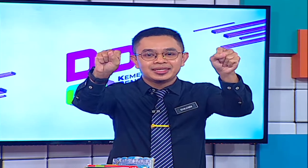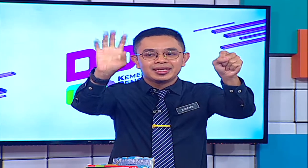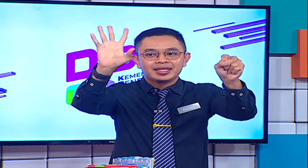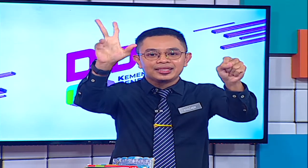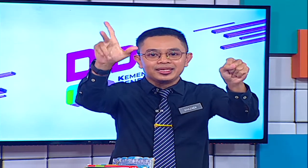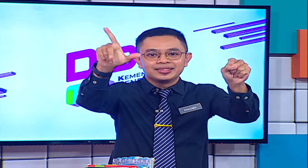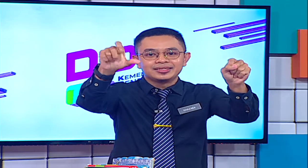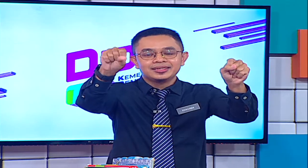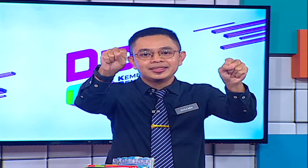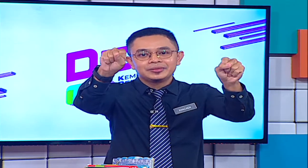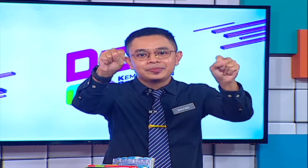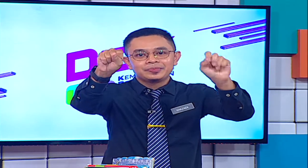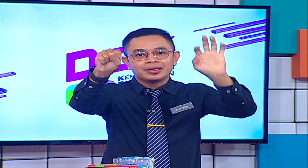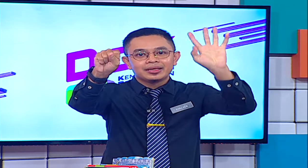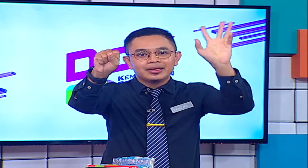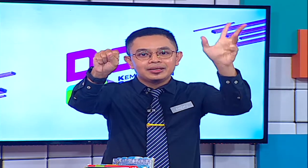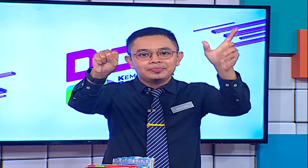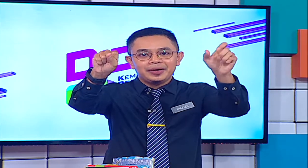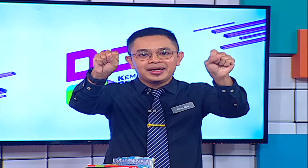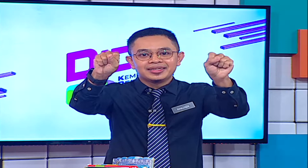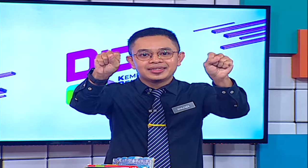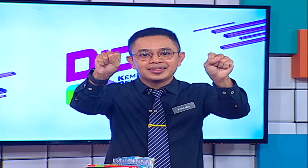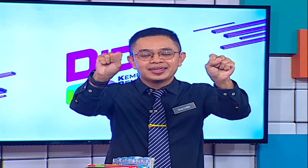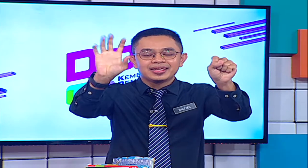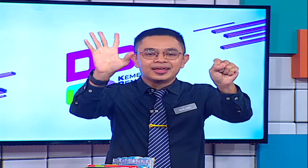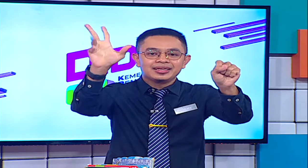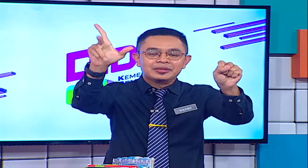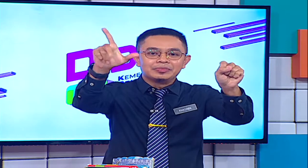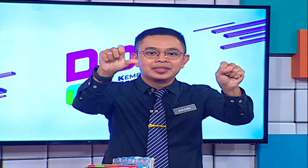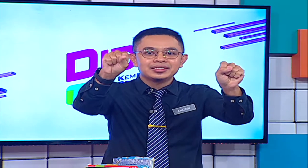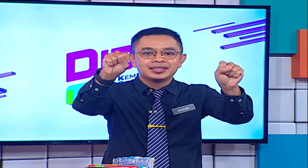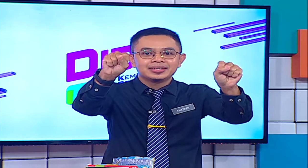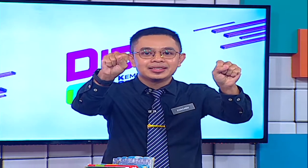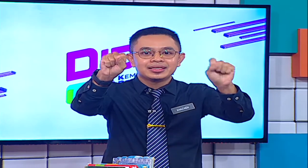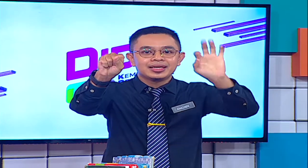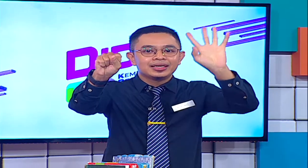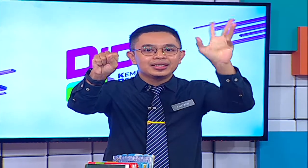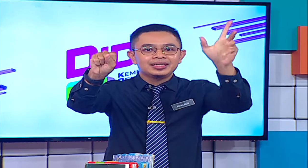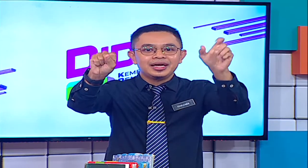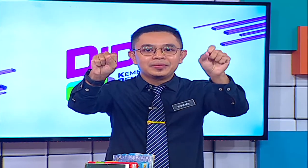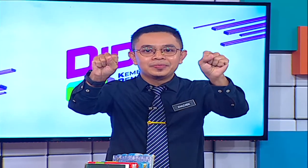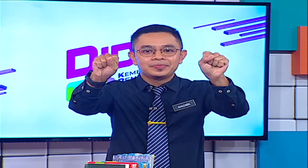Dua. Tiga. Empat. Lima.